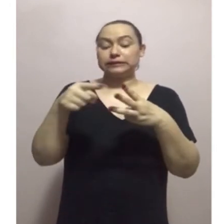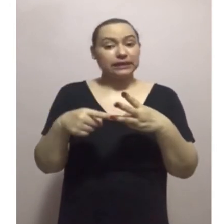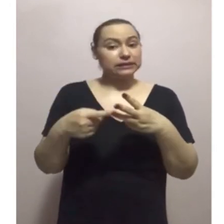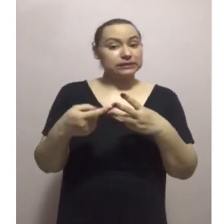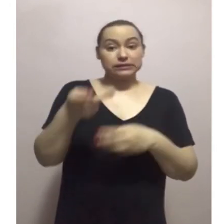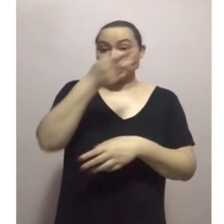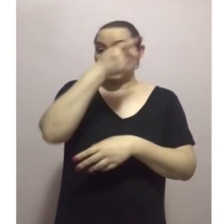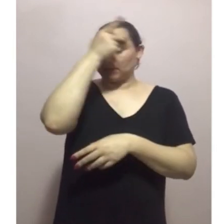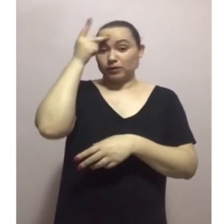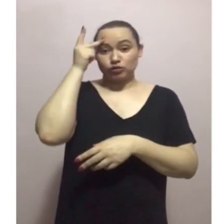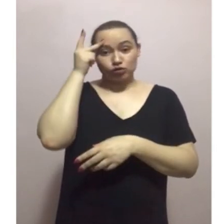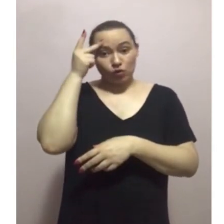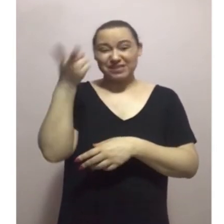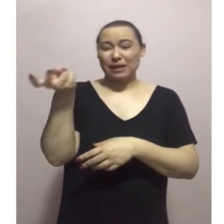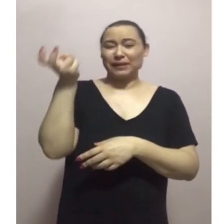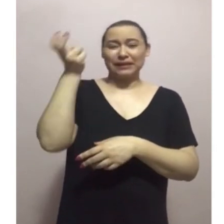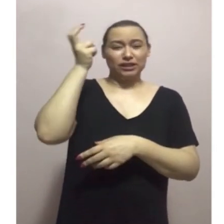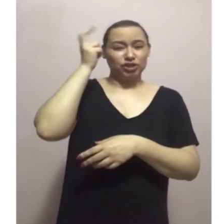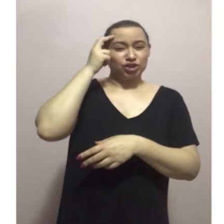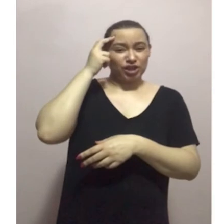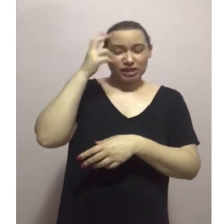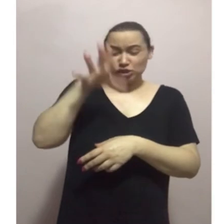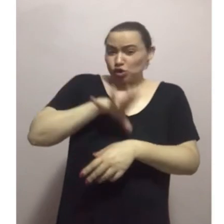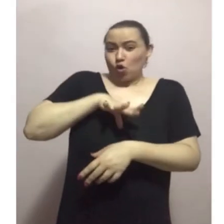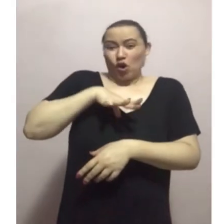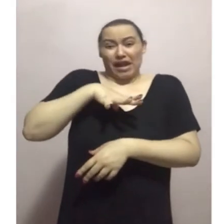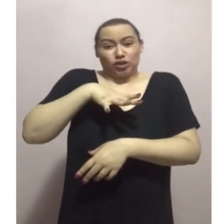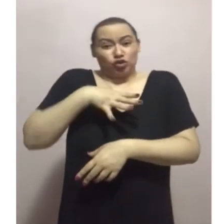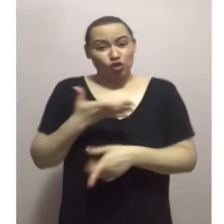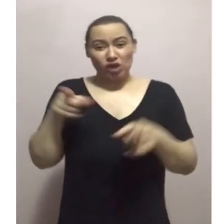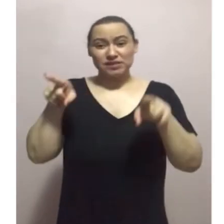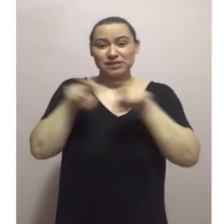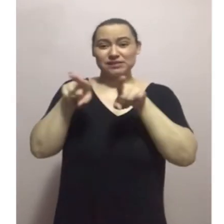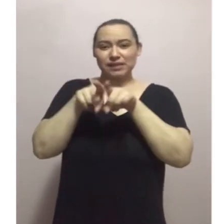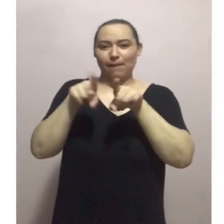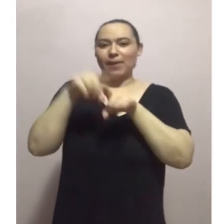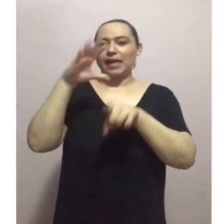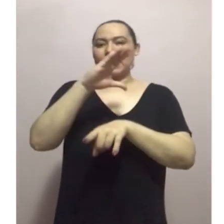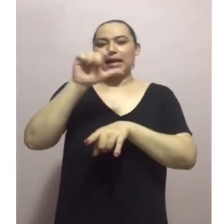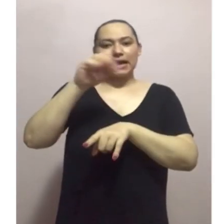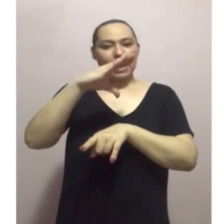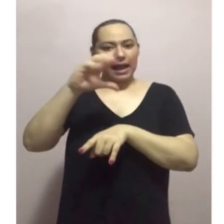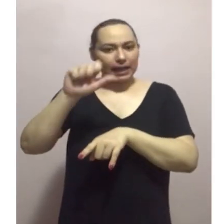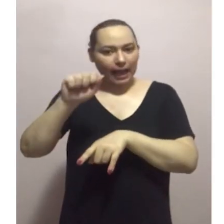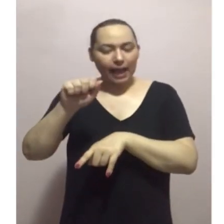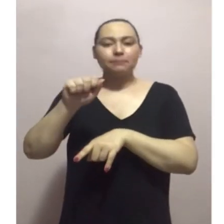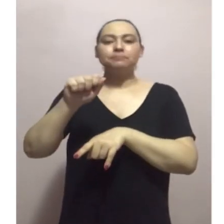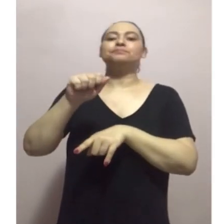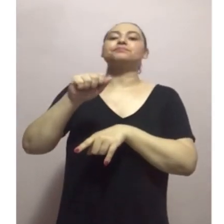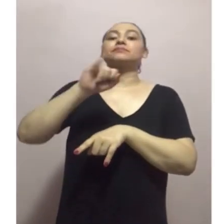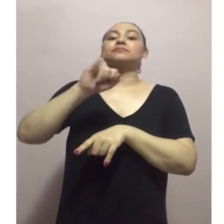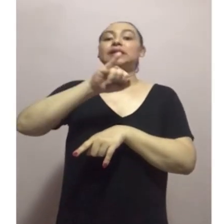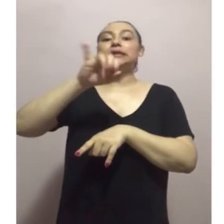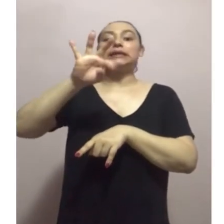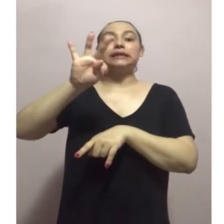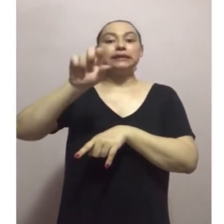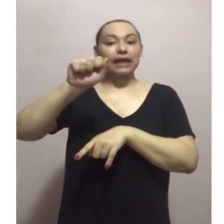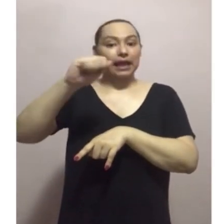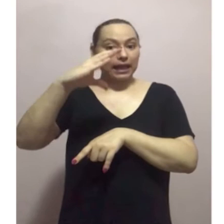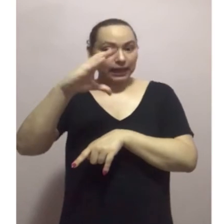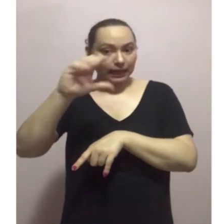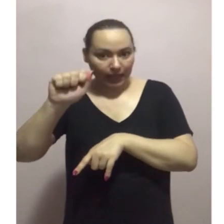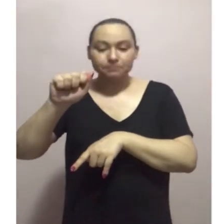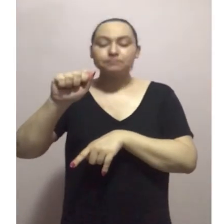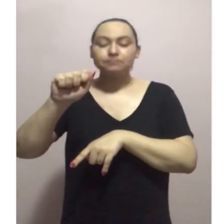inteligentes, corajosas. Antes de tudo, eles são verdadeiros heróis, que é Cacá Carvalho com Ítaca. O Cacá